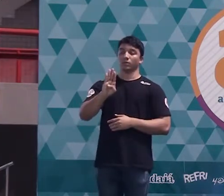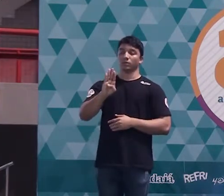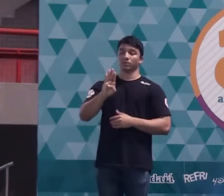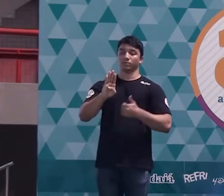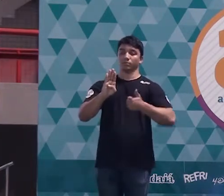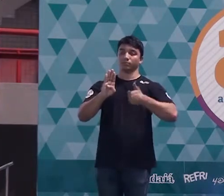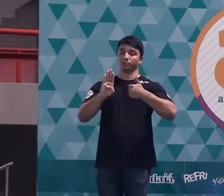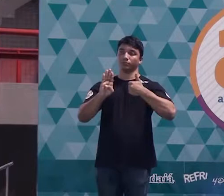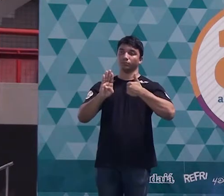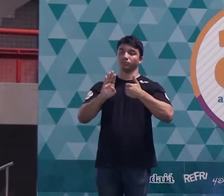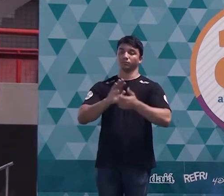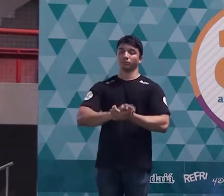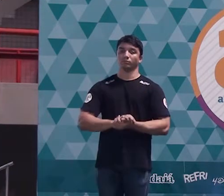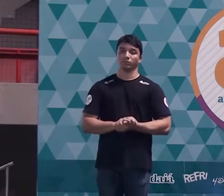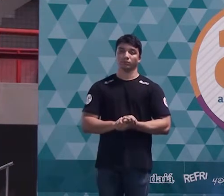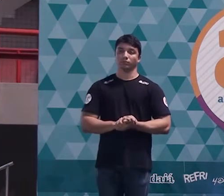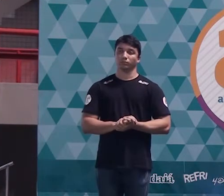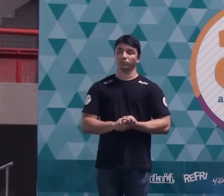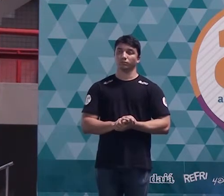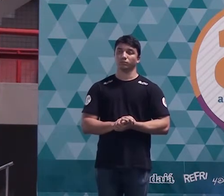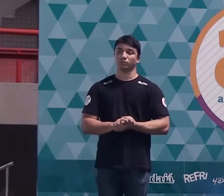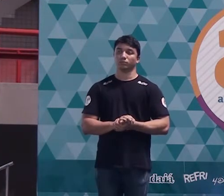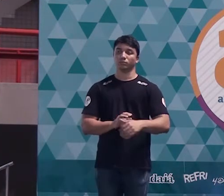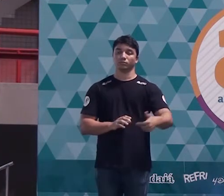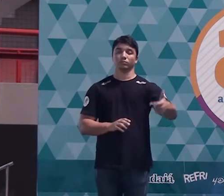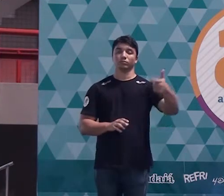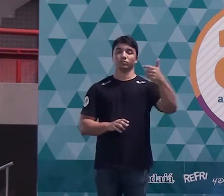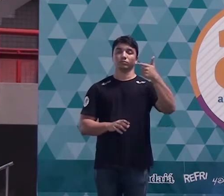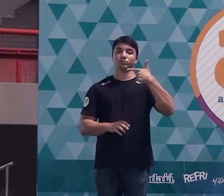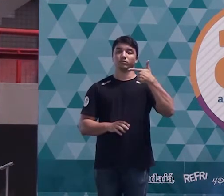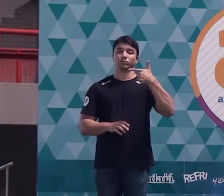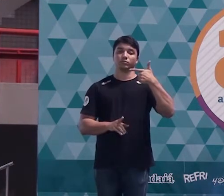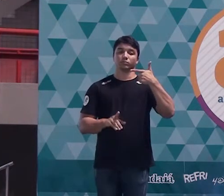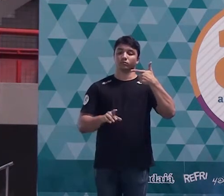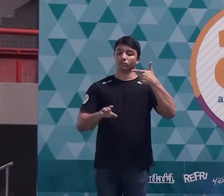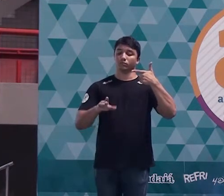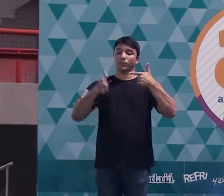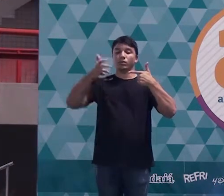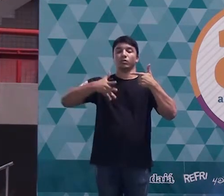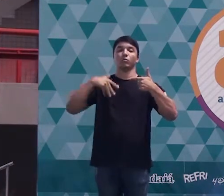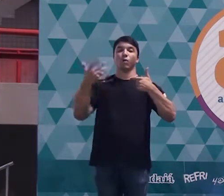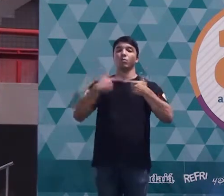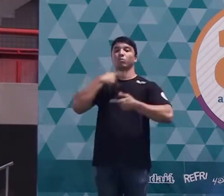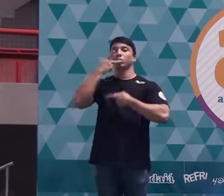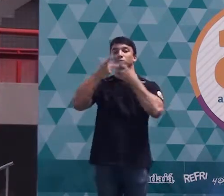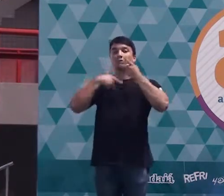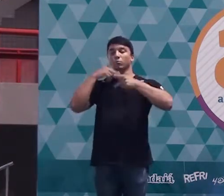para a gente mostrar aí onde é que tem um falar popular. Qual é a